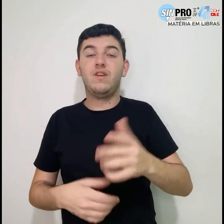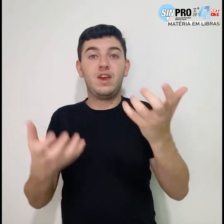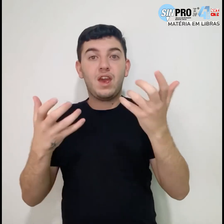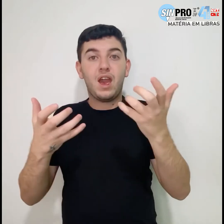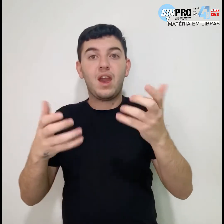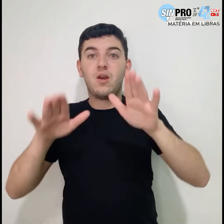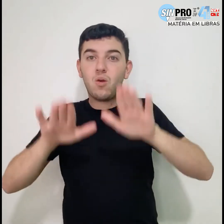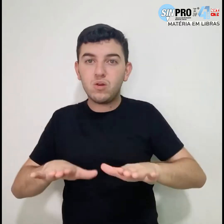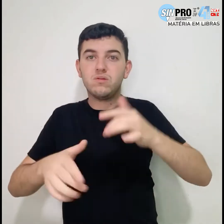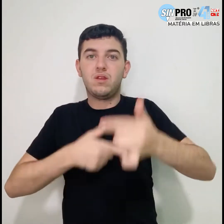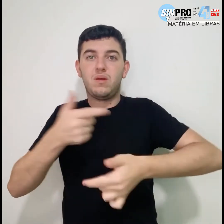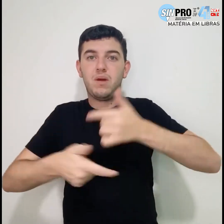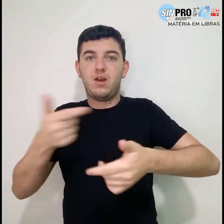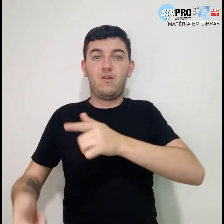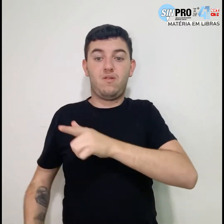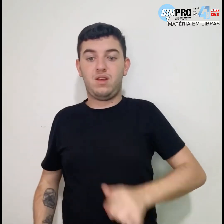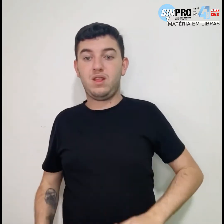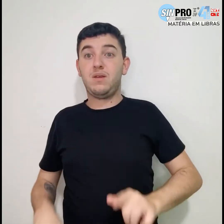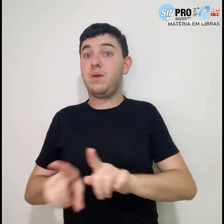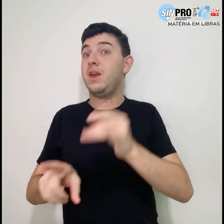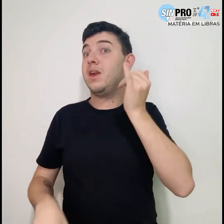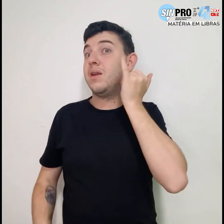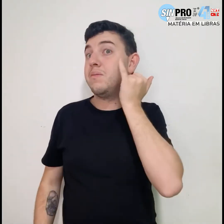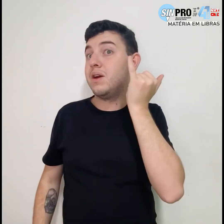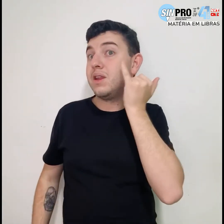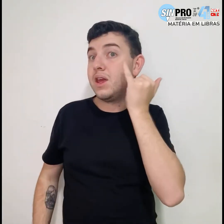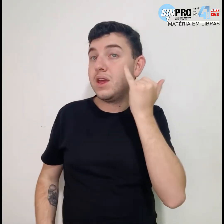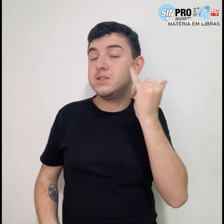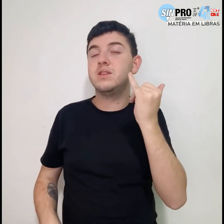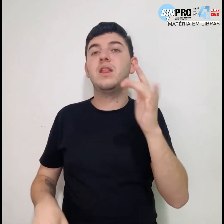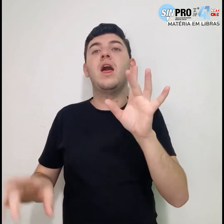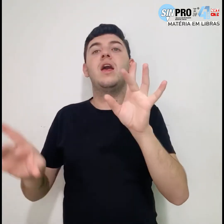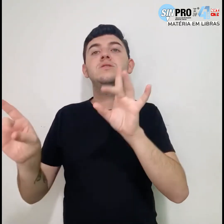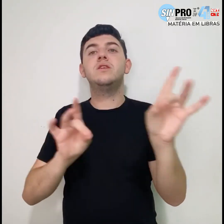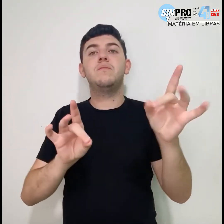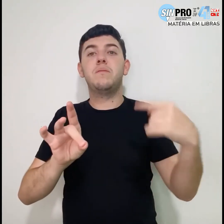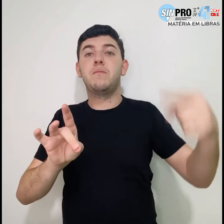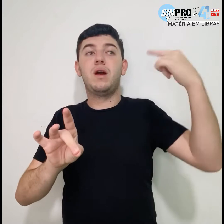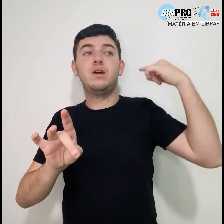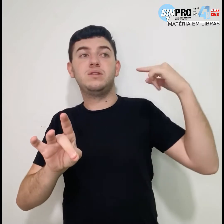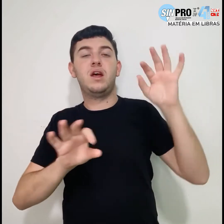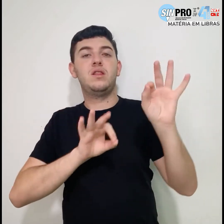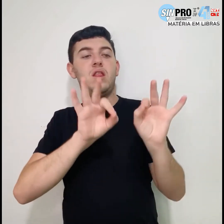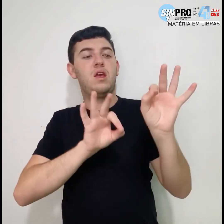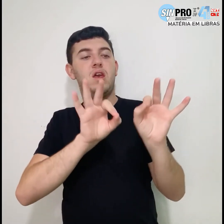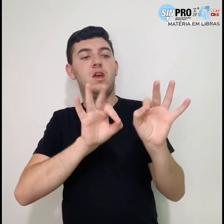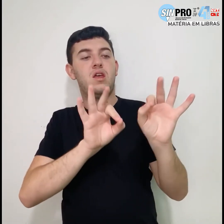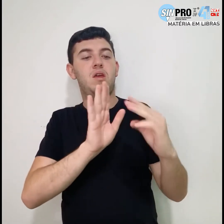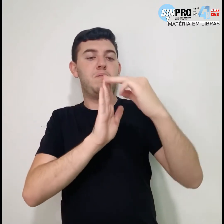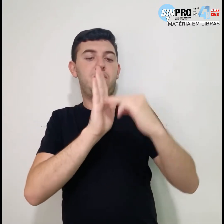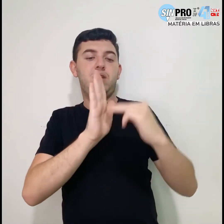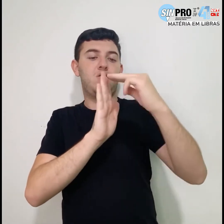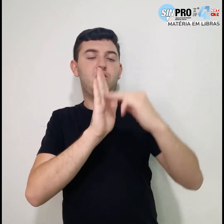décadas, Ibanez também modificou na semana passada a metodologia de contagem no